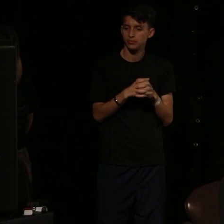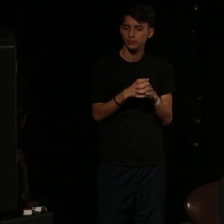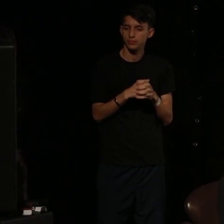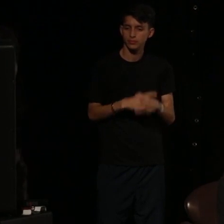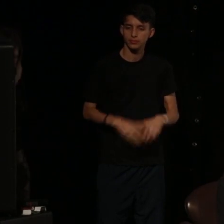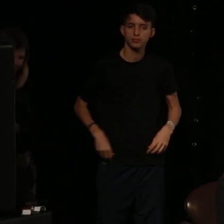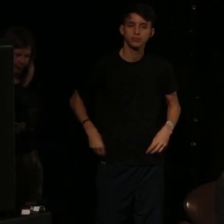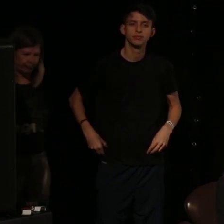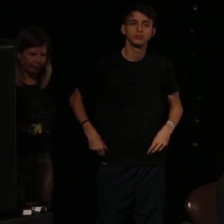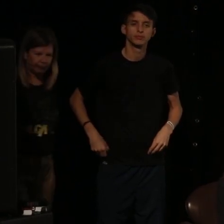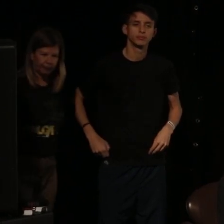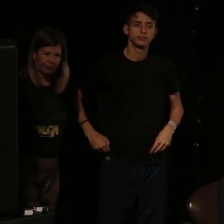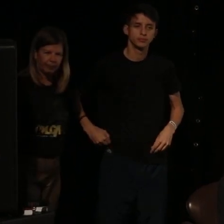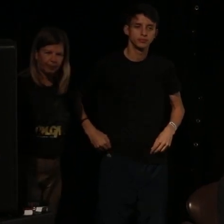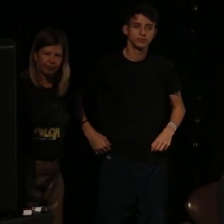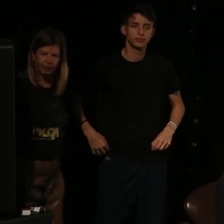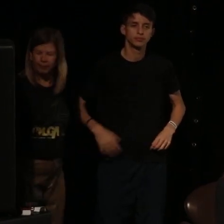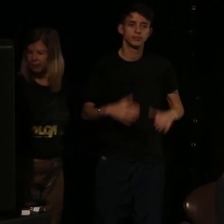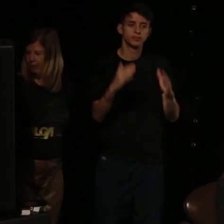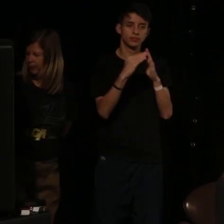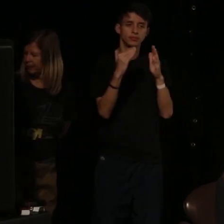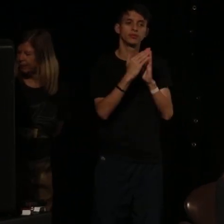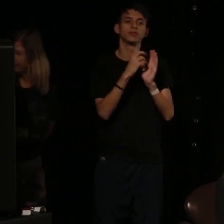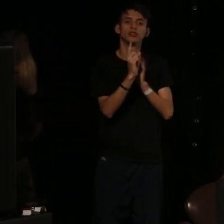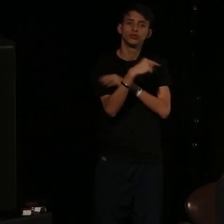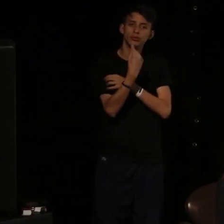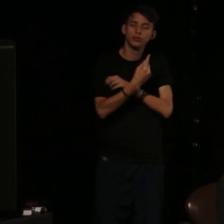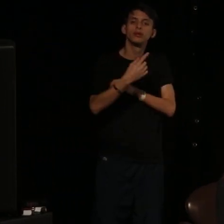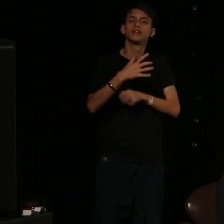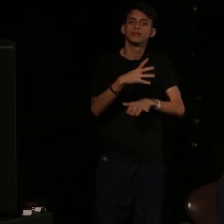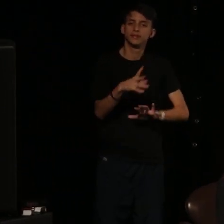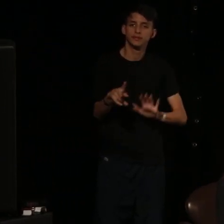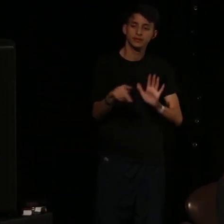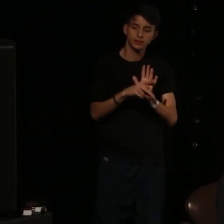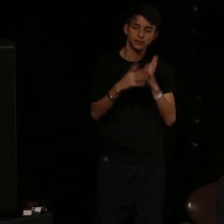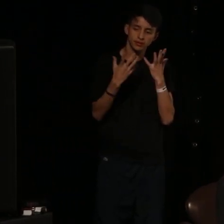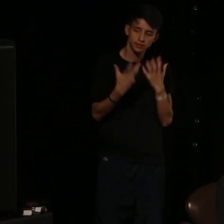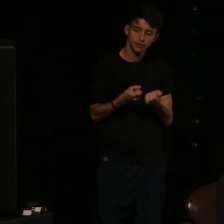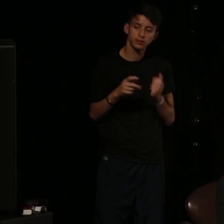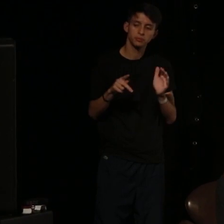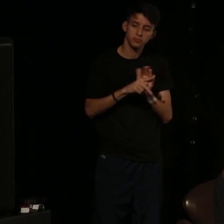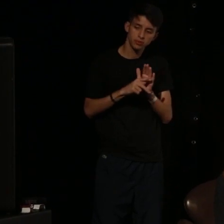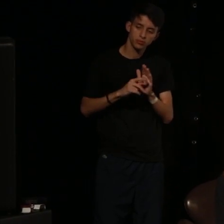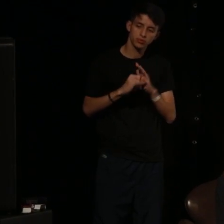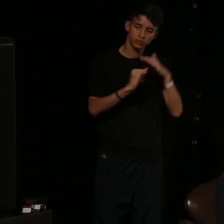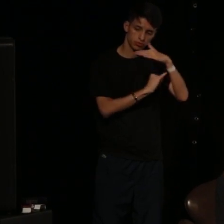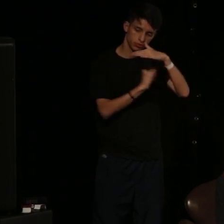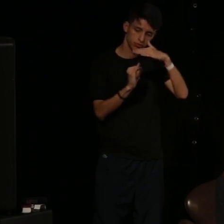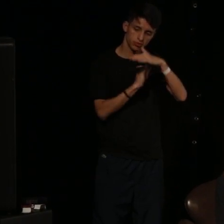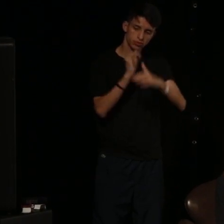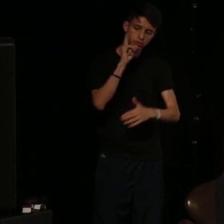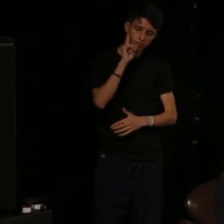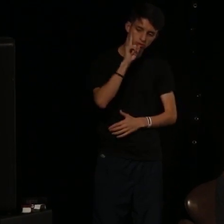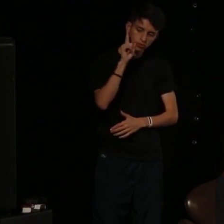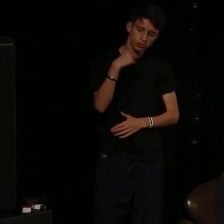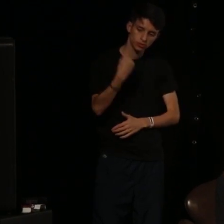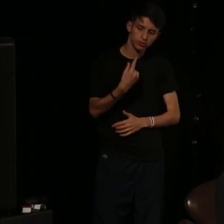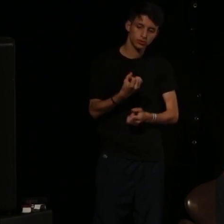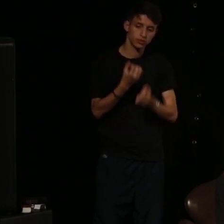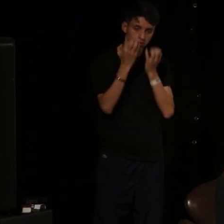E lá em casa a gente respira o Instituto 24 horas por dia.